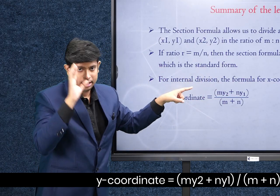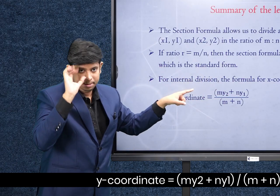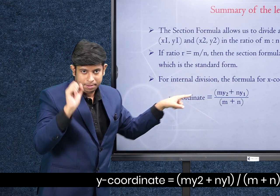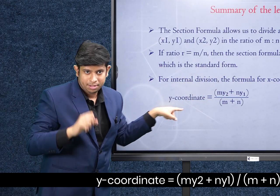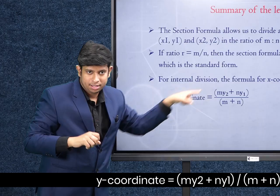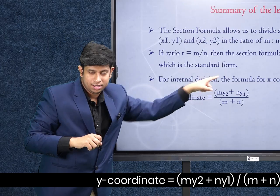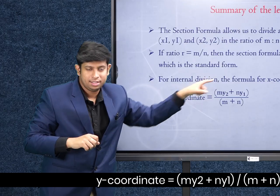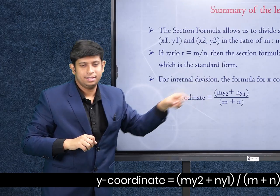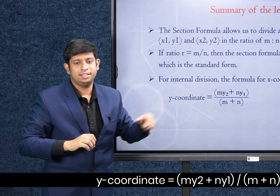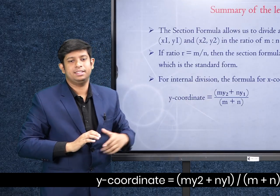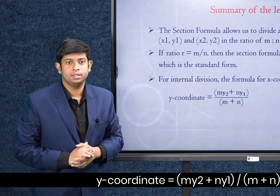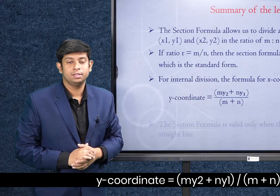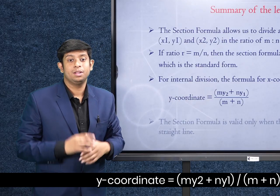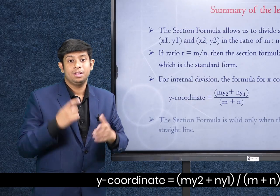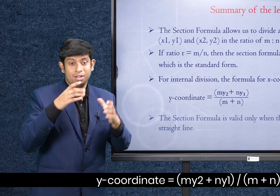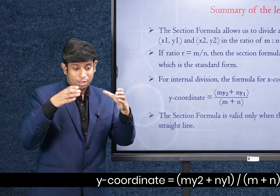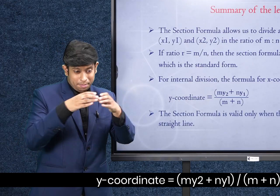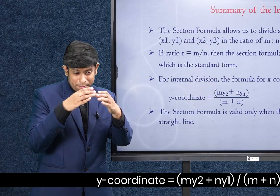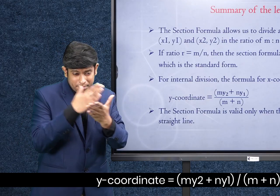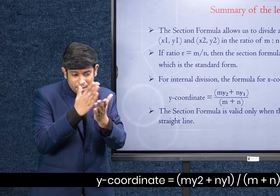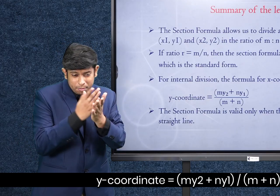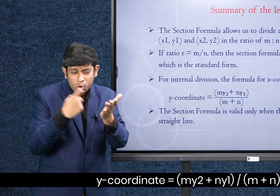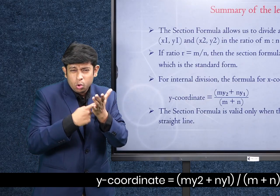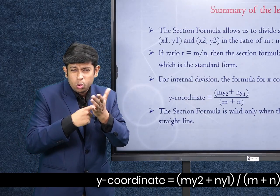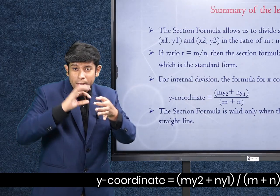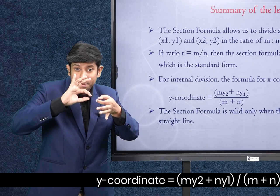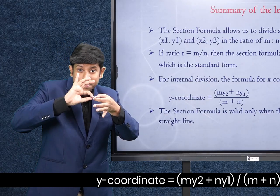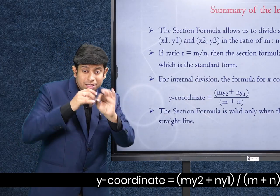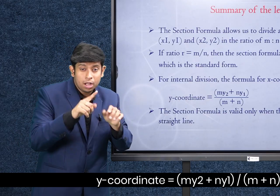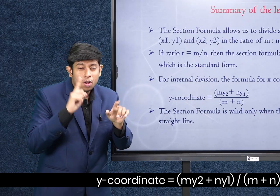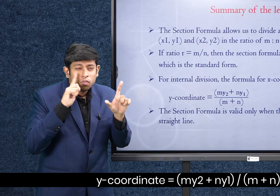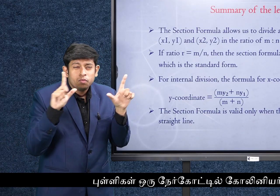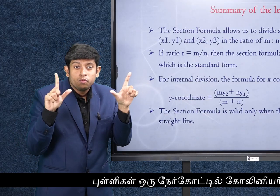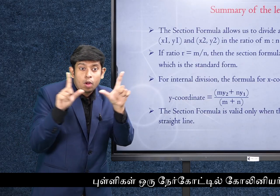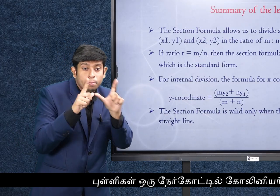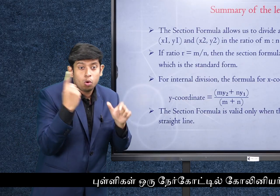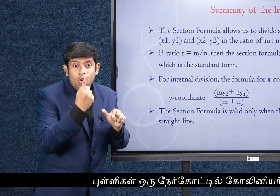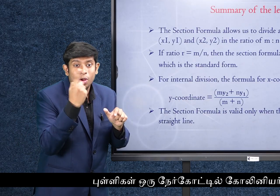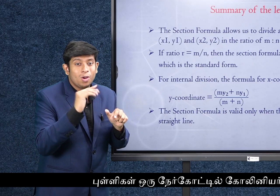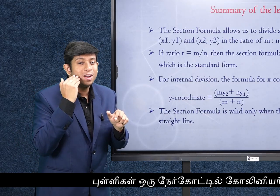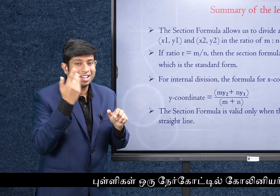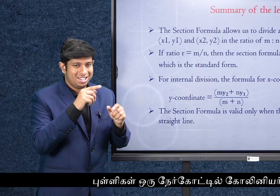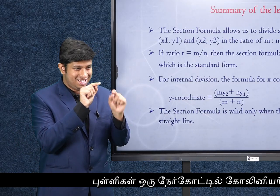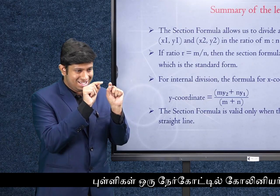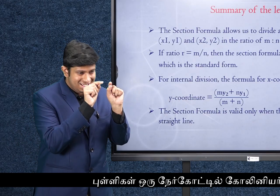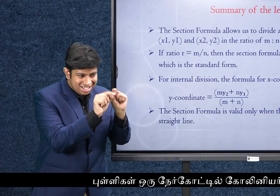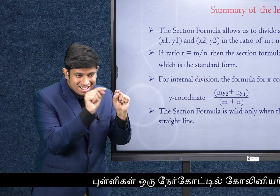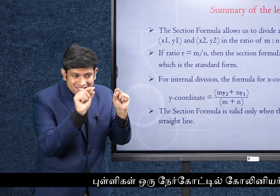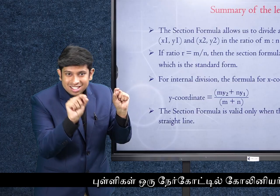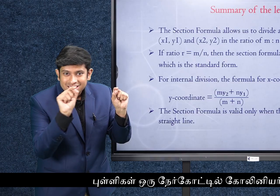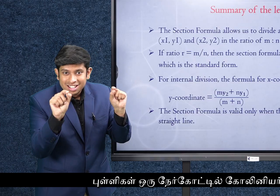கீழ்க்கோடு அடைப்புக்குறிக்குள் எம் கூட்டல் என் சூத்திரம். புள்ளிகள் ஒரு நேர்கோட்டில்